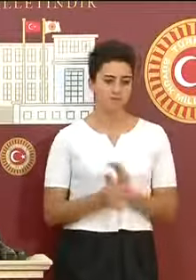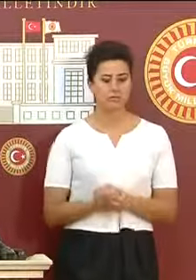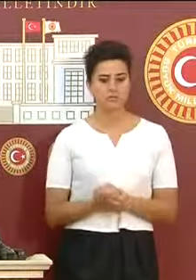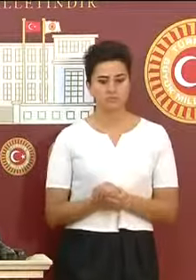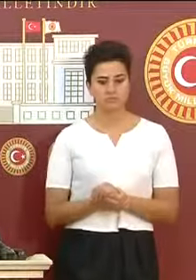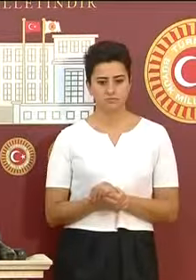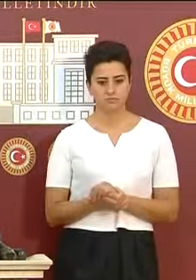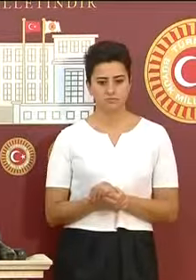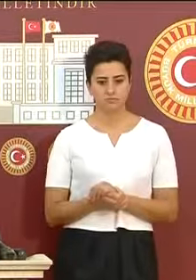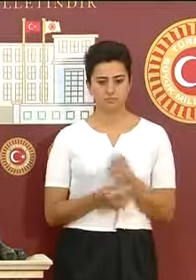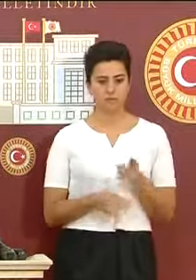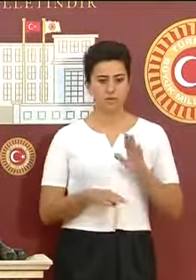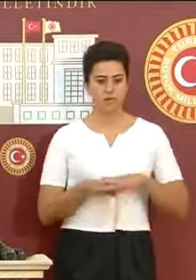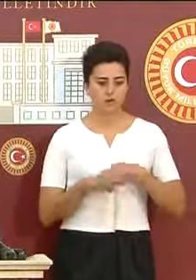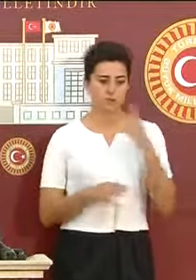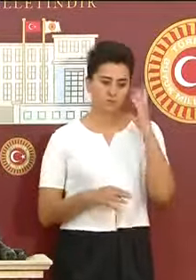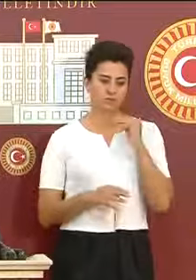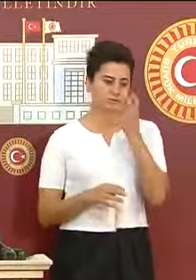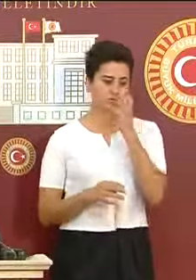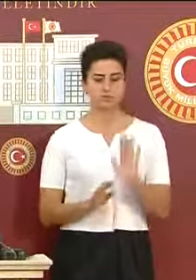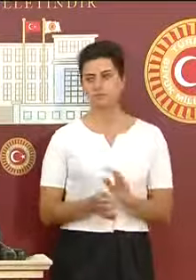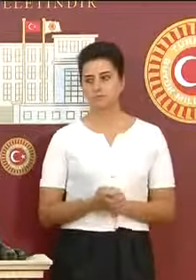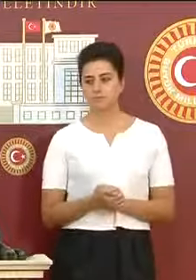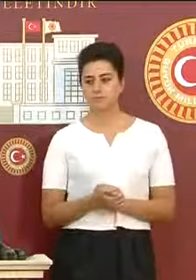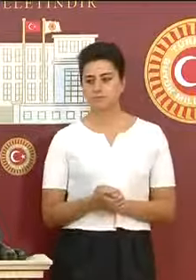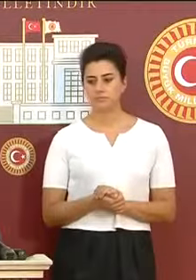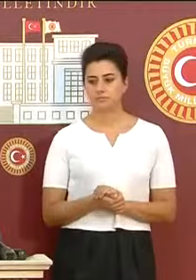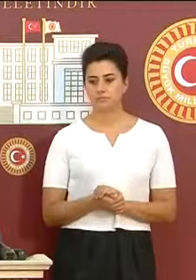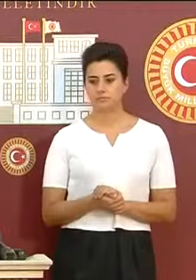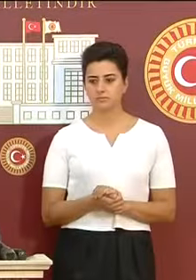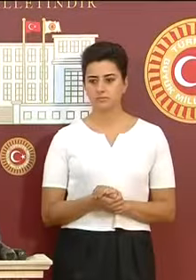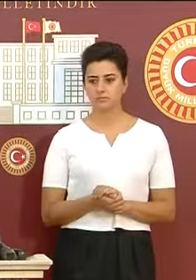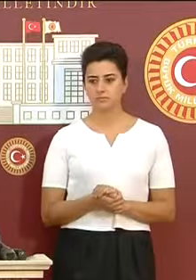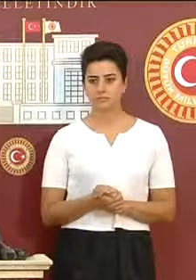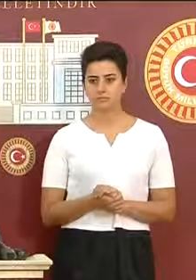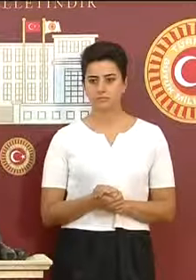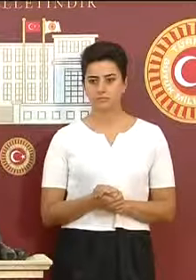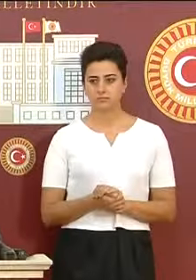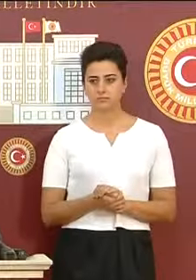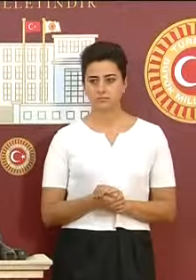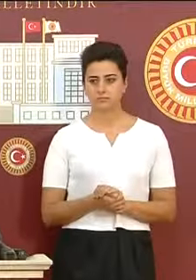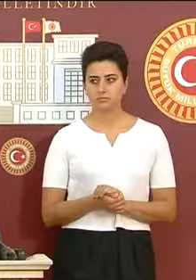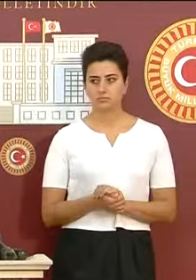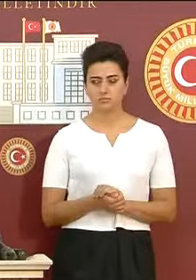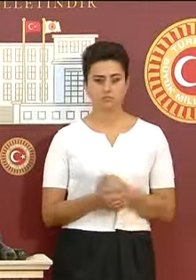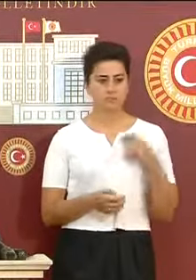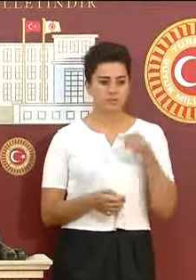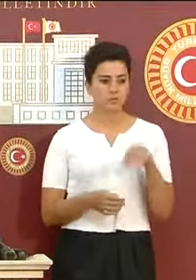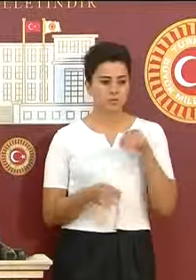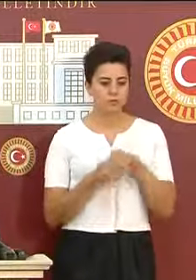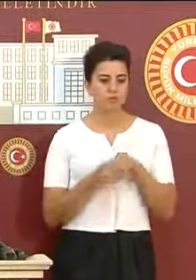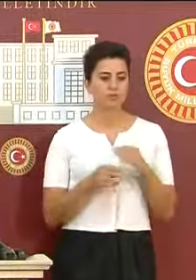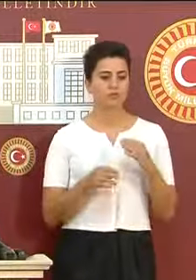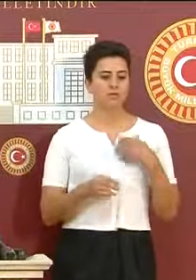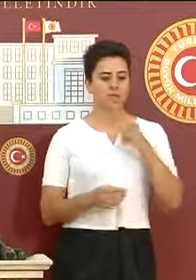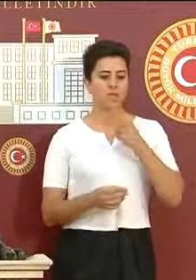göreceğiz bunun sonucu ne olacak diye. Bu kadar benim düşüncelerim. Ben bu konuya dahil değilim.